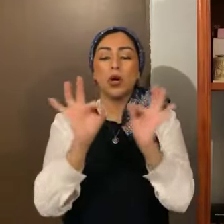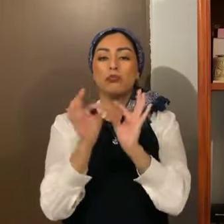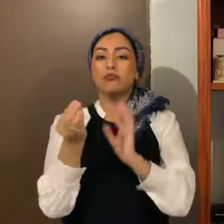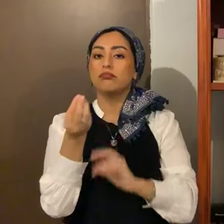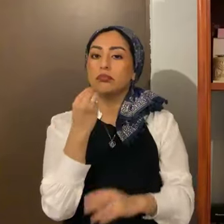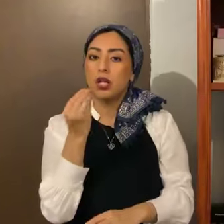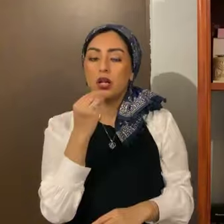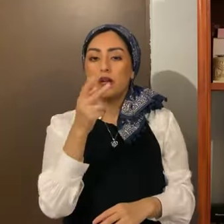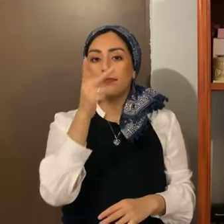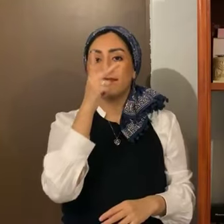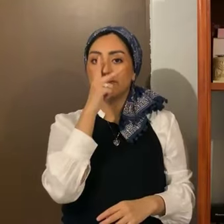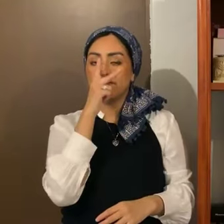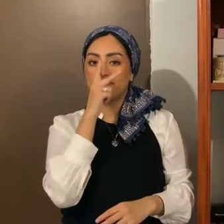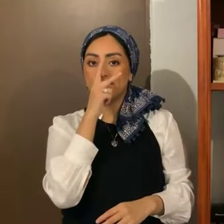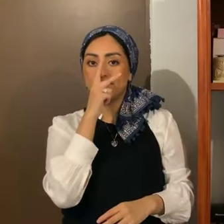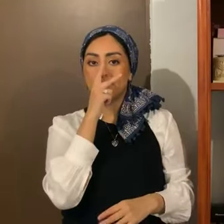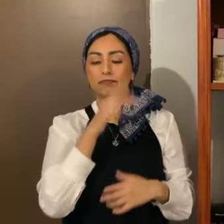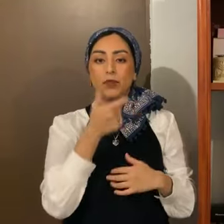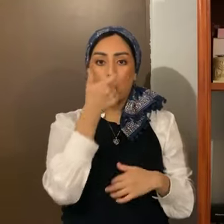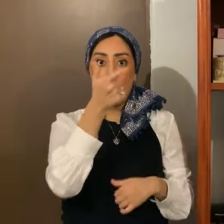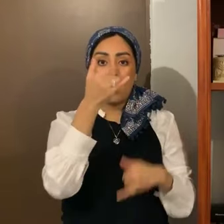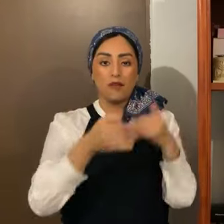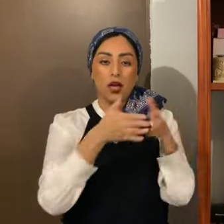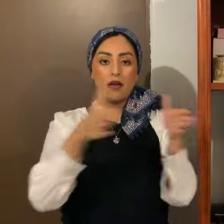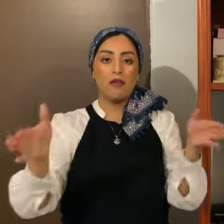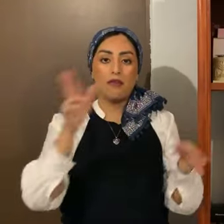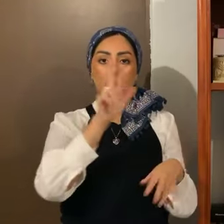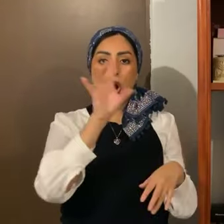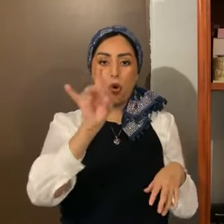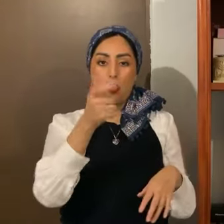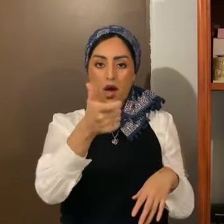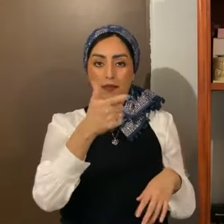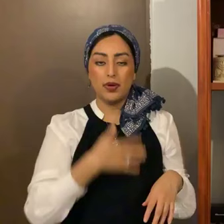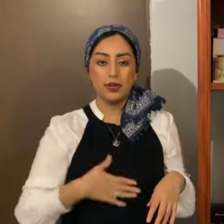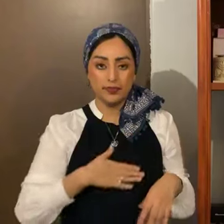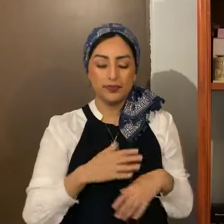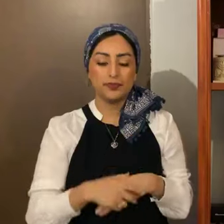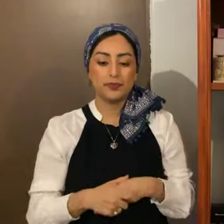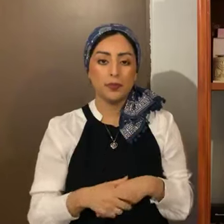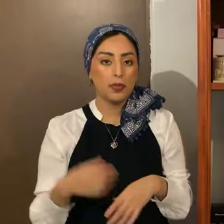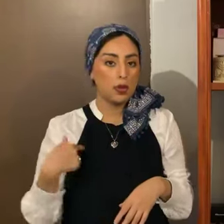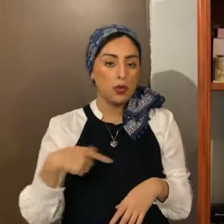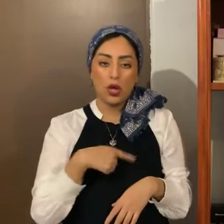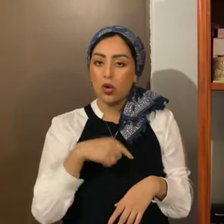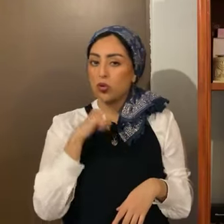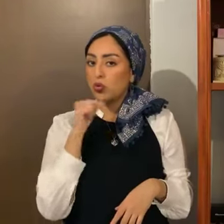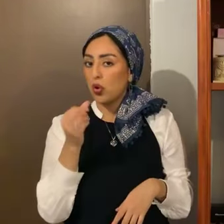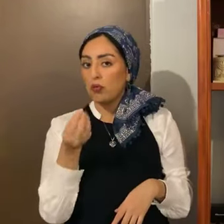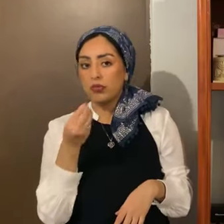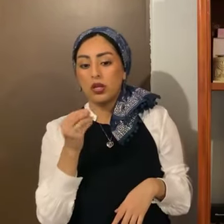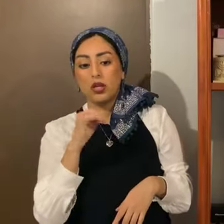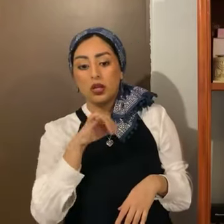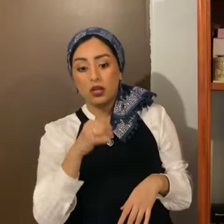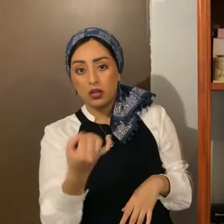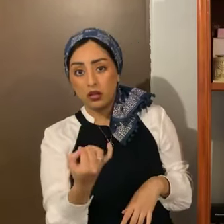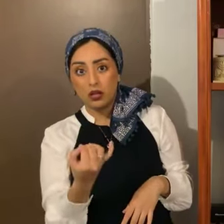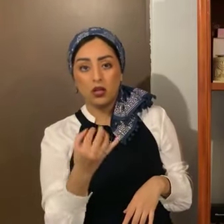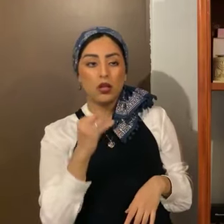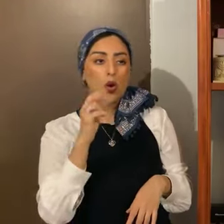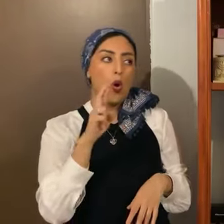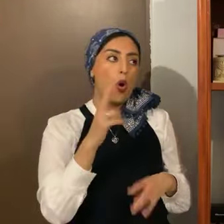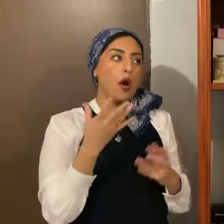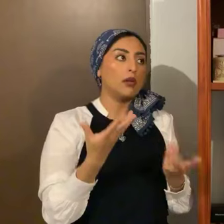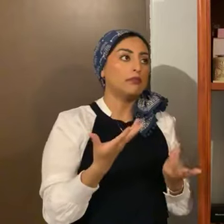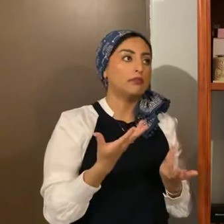kosher, recta final 38, pueden verla. Nosotros no comemos mariscos, no comemos conejos,